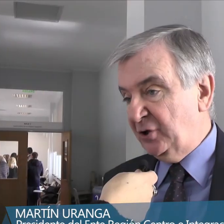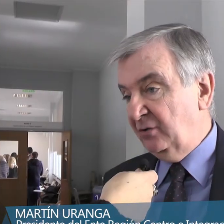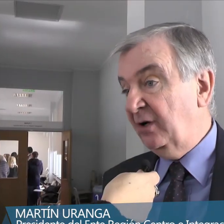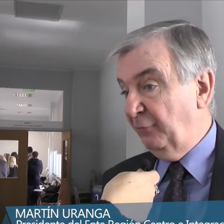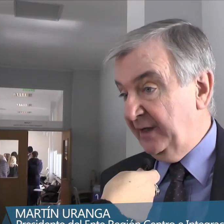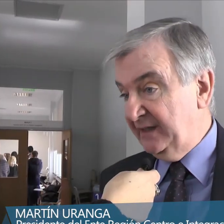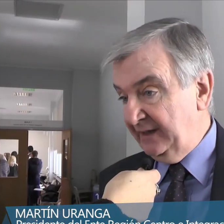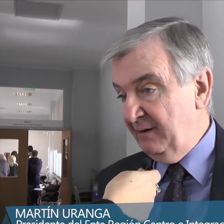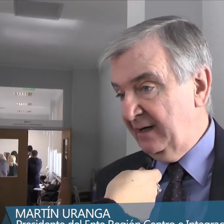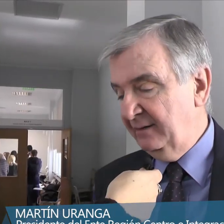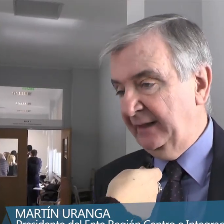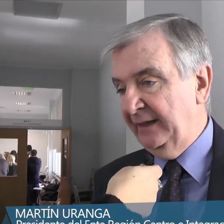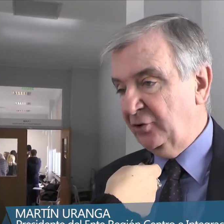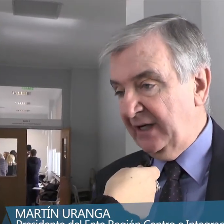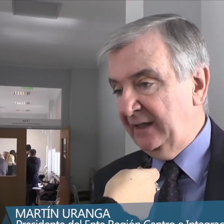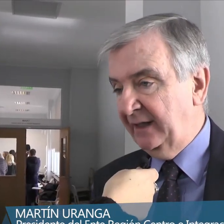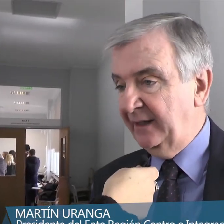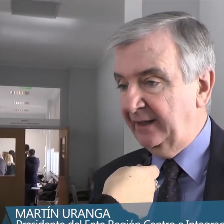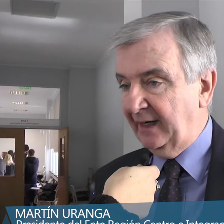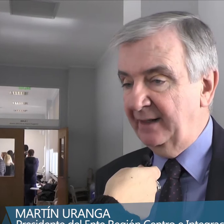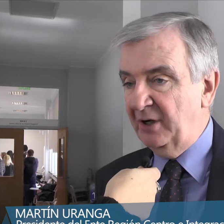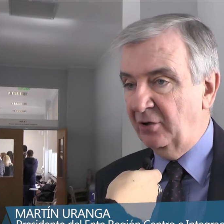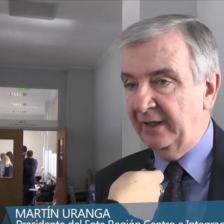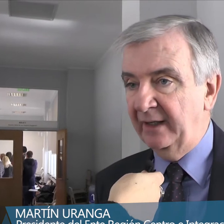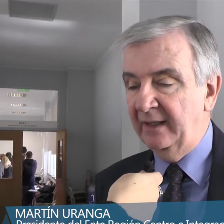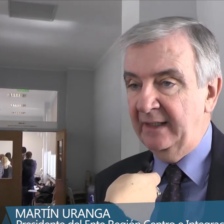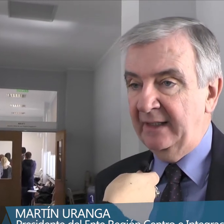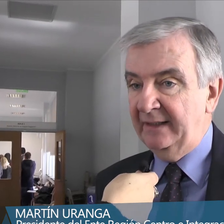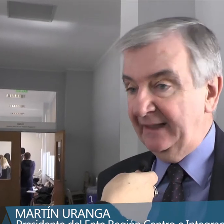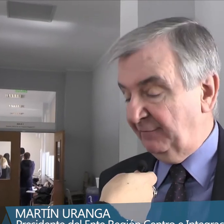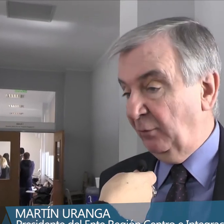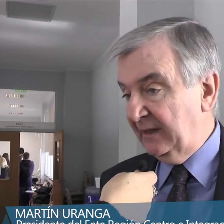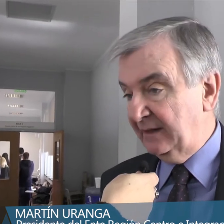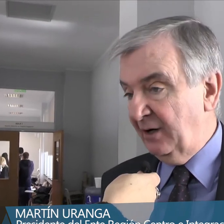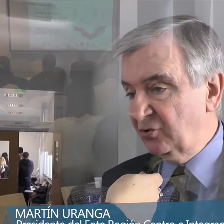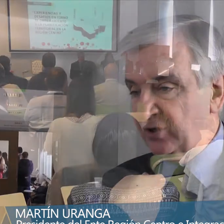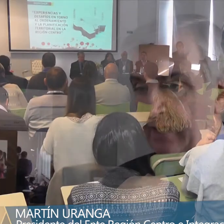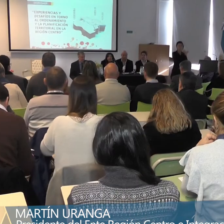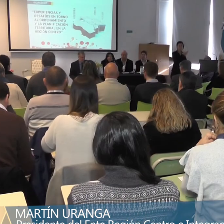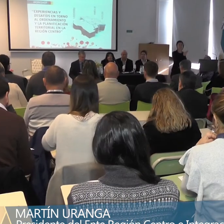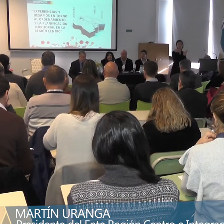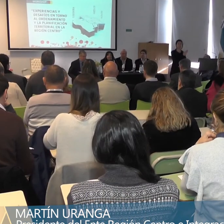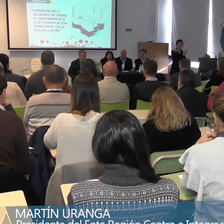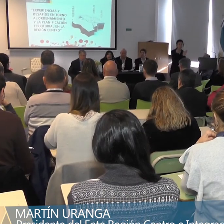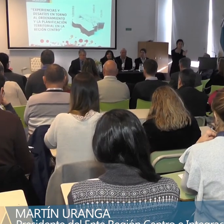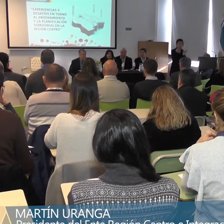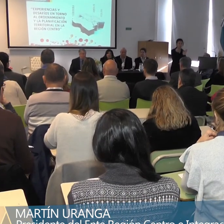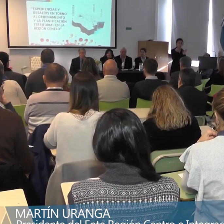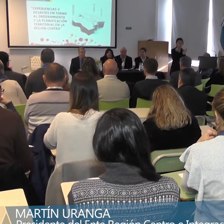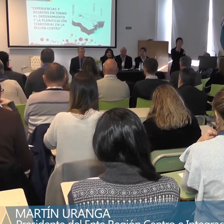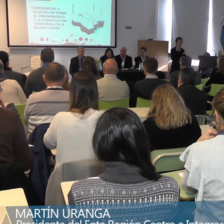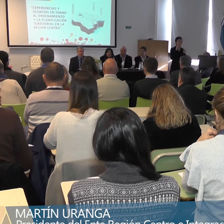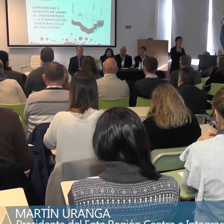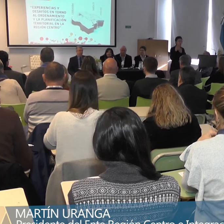este proyecto, que fue iniciativa de docentes, de académicos de esta Facultad de Trabajo Social, porque ya es una tradición